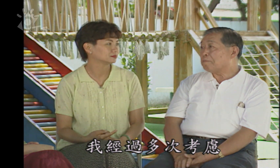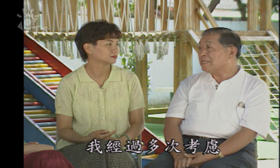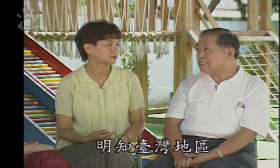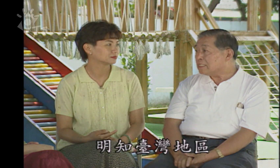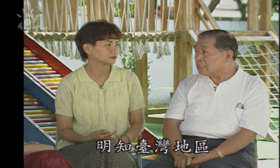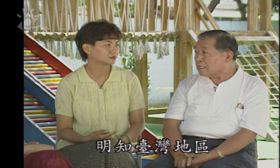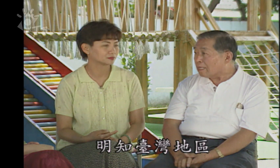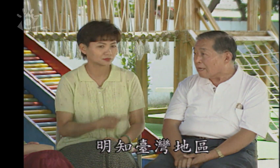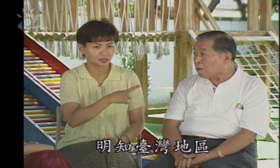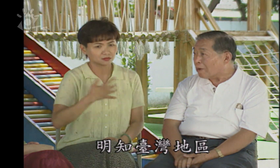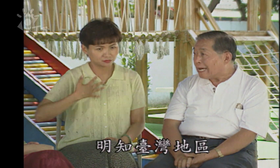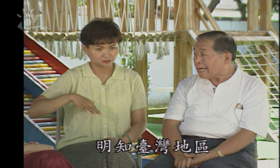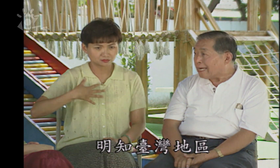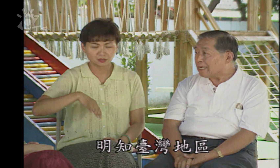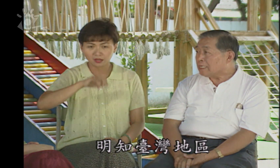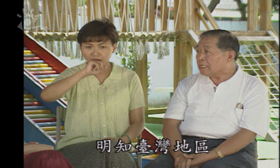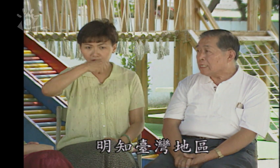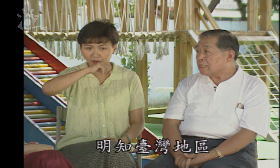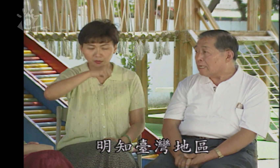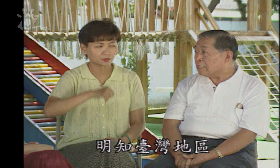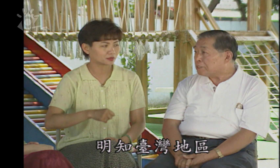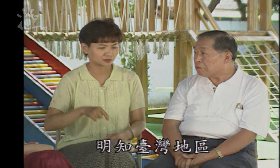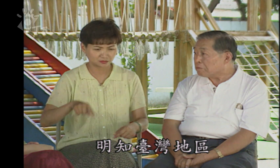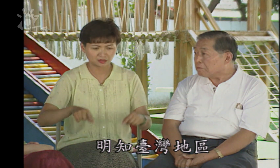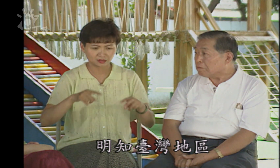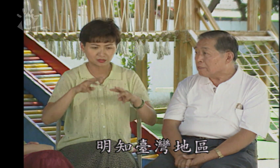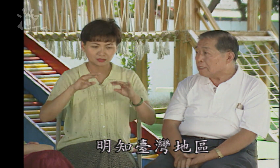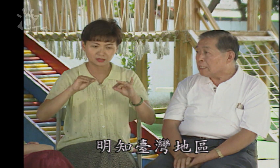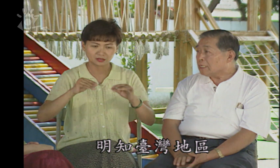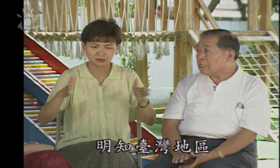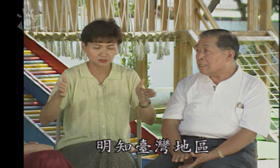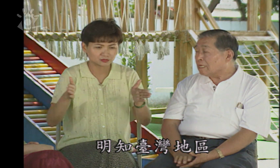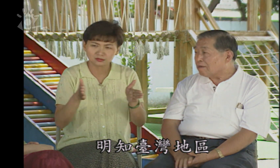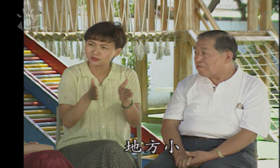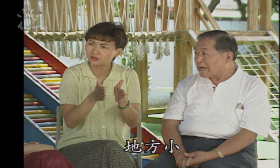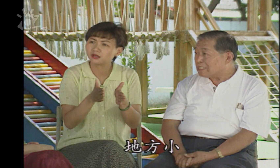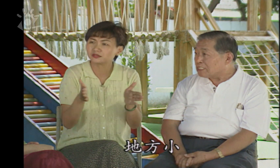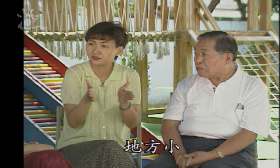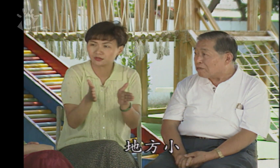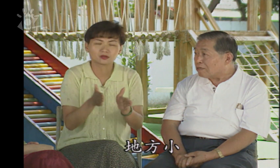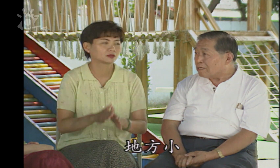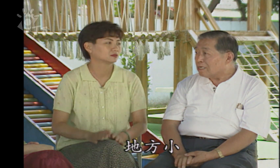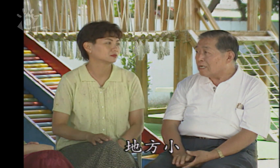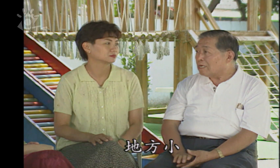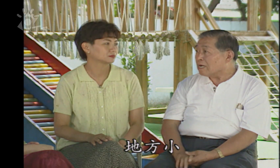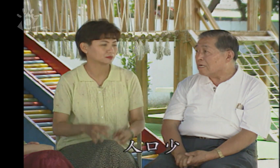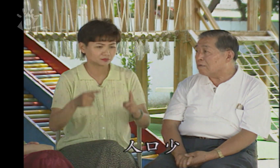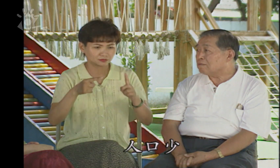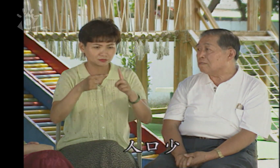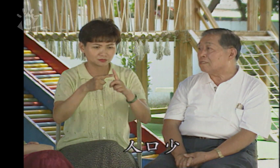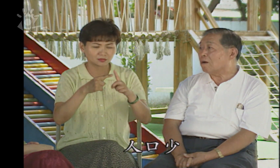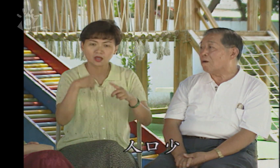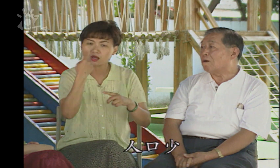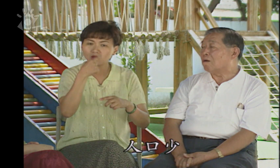明知台湾地区地方小，人口少，